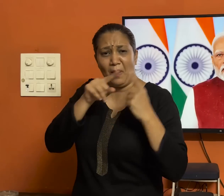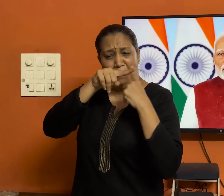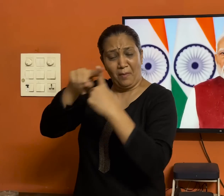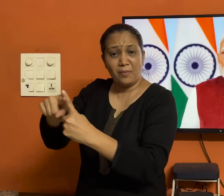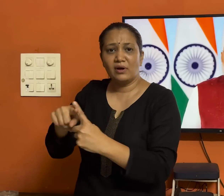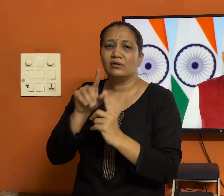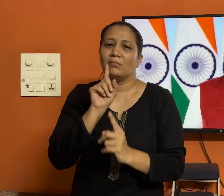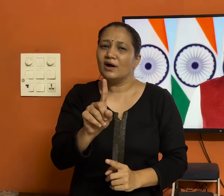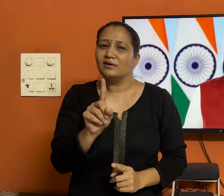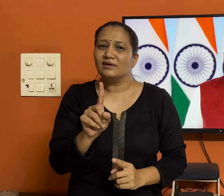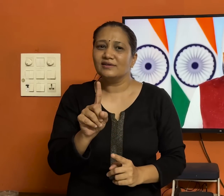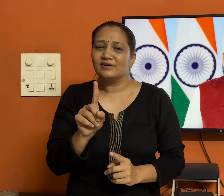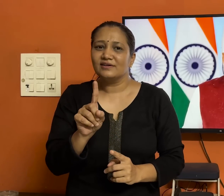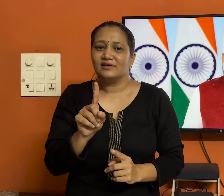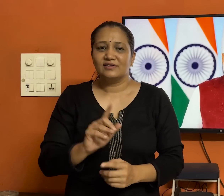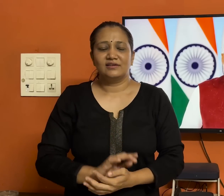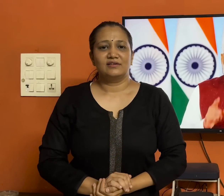लेकिन इसमें भी